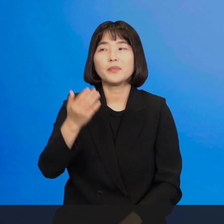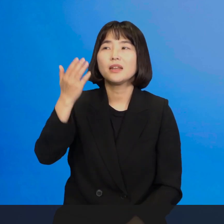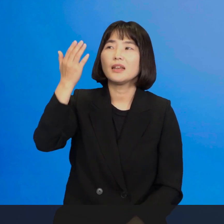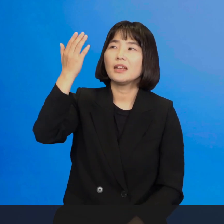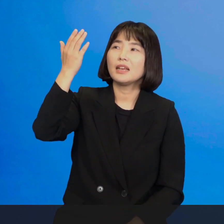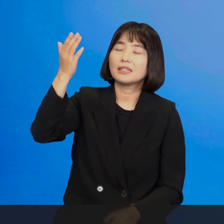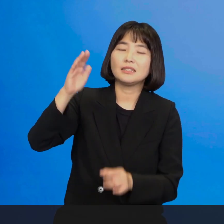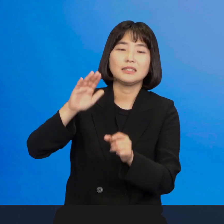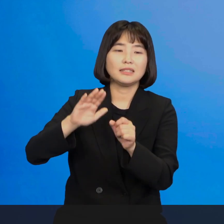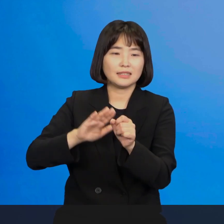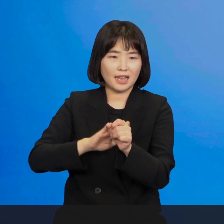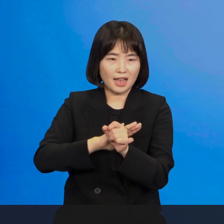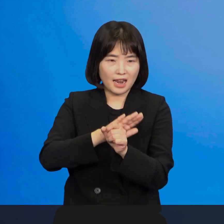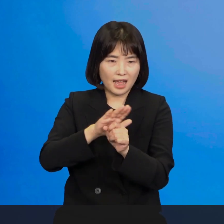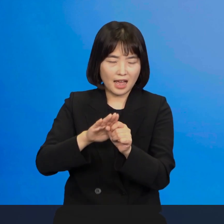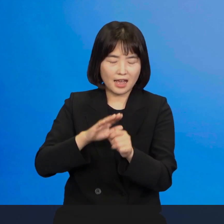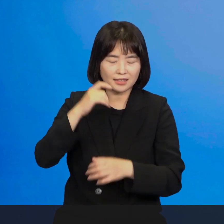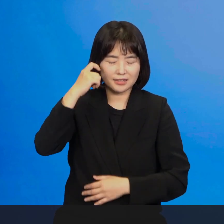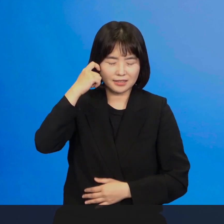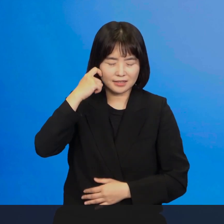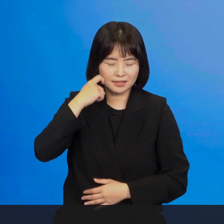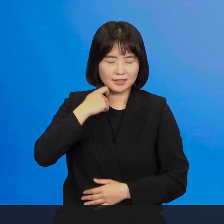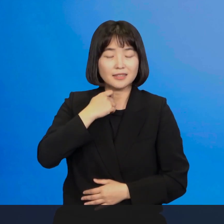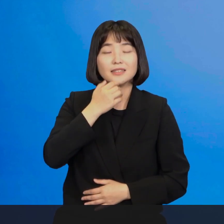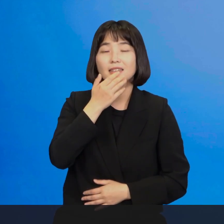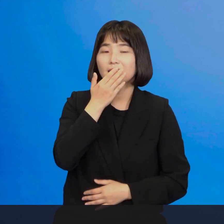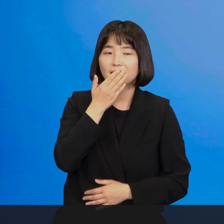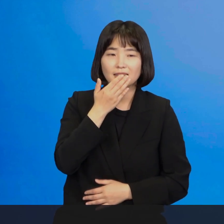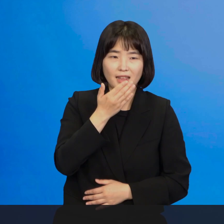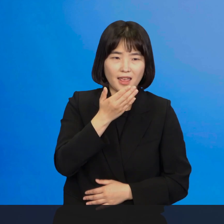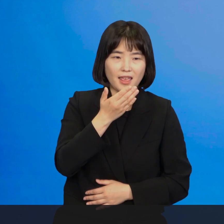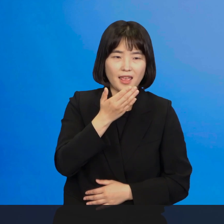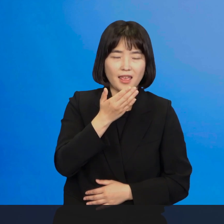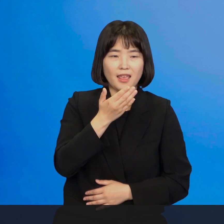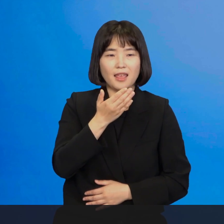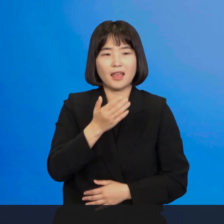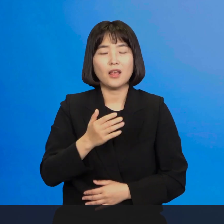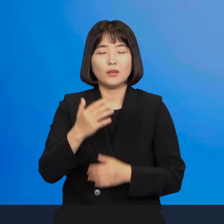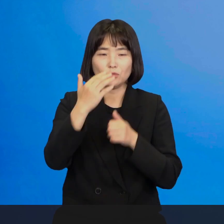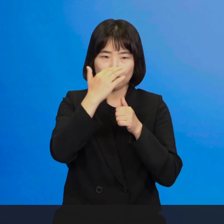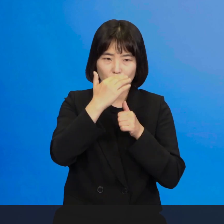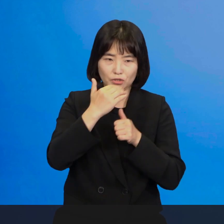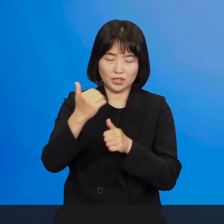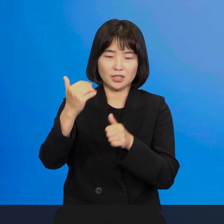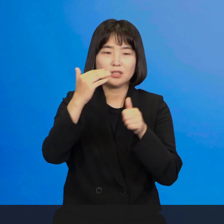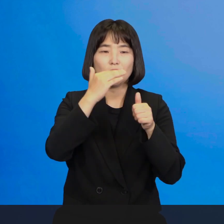평안함 그 사랑을 우리 두 손 들고 부르신